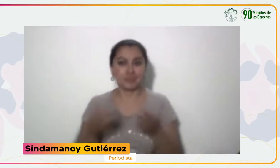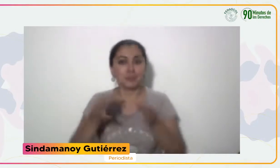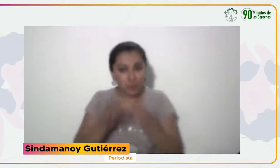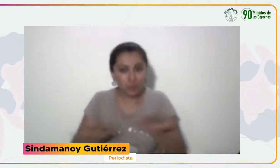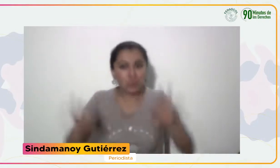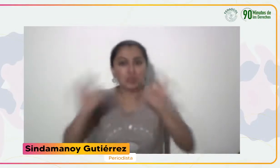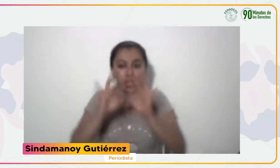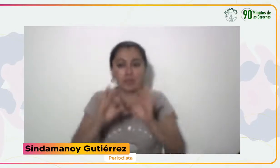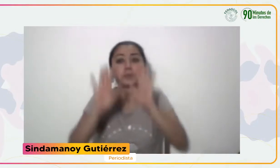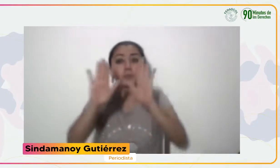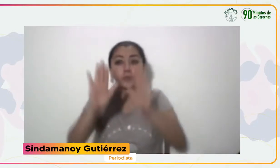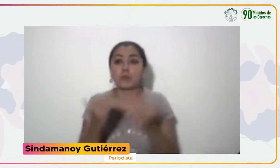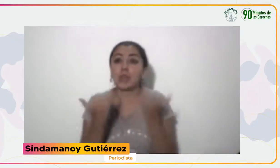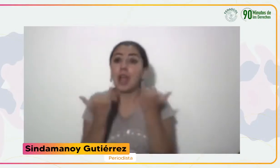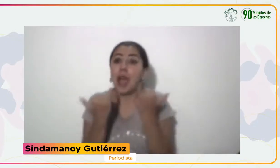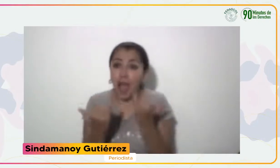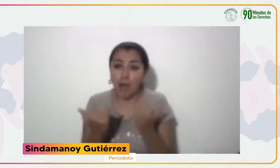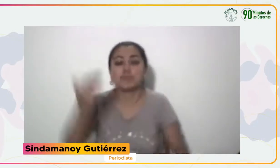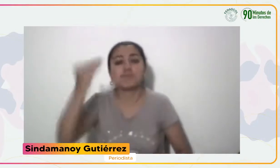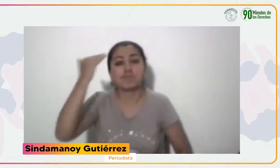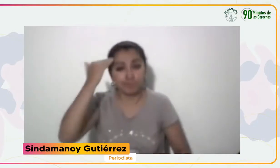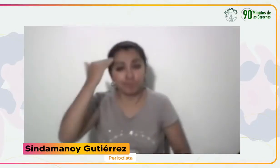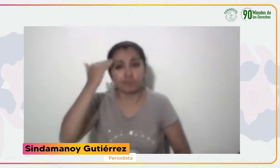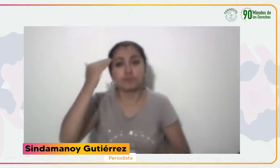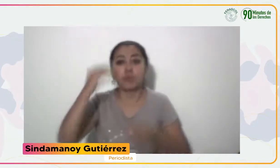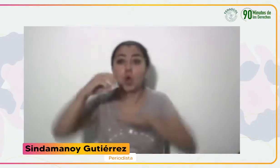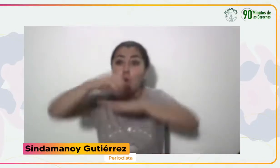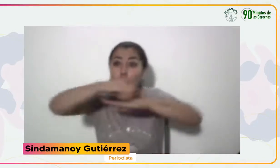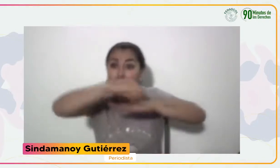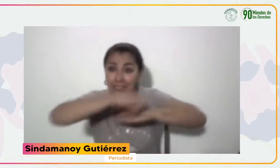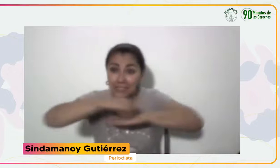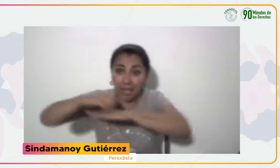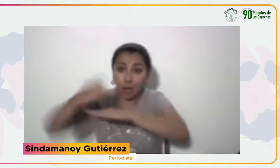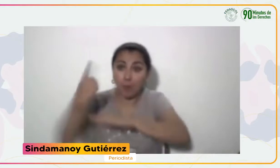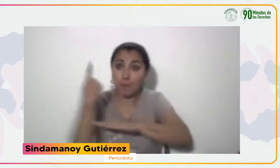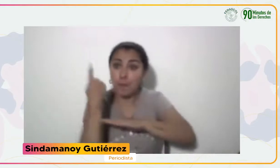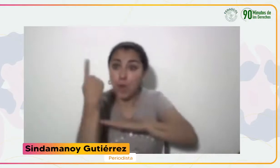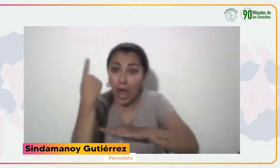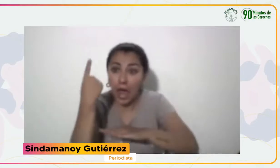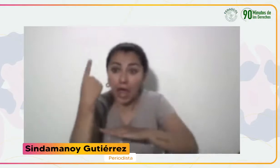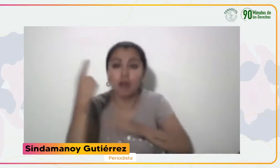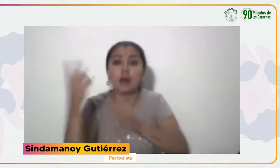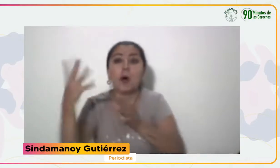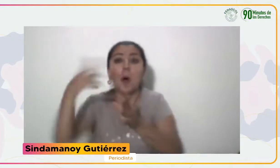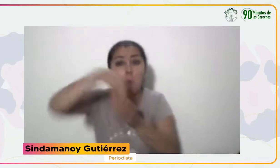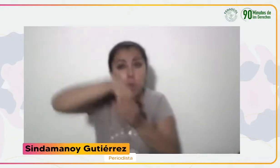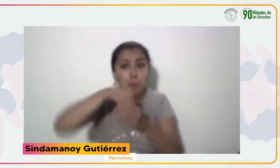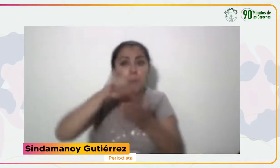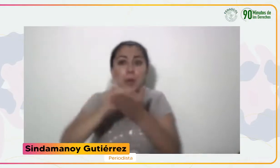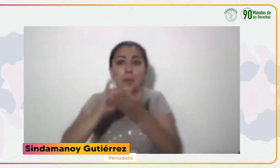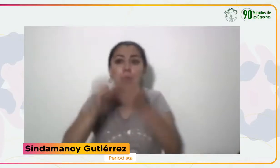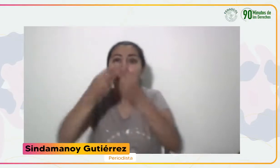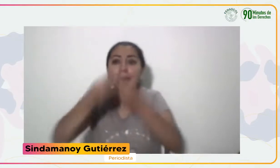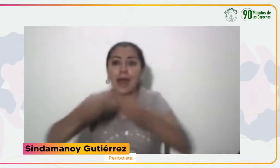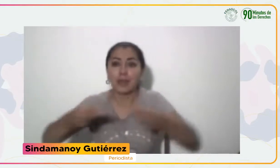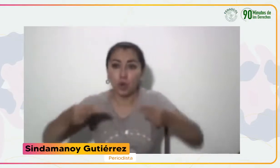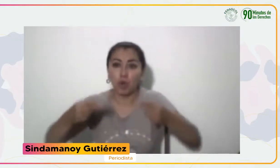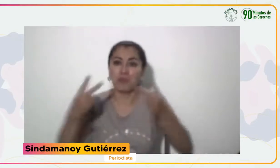para seguir empoderando y empoderando a otras. Esto es muy importante. Además, pensando en las organizaciones políticas y